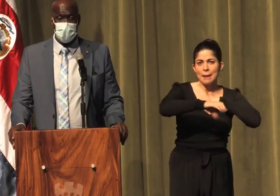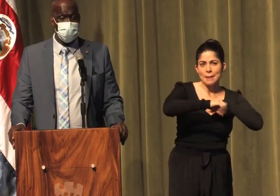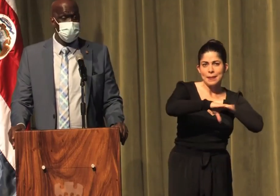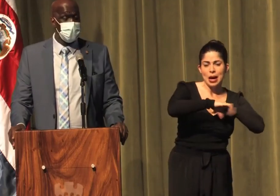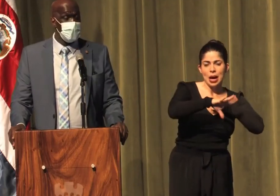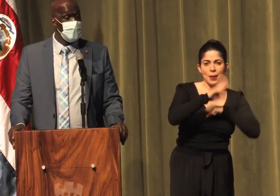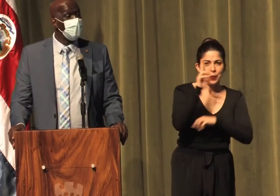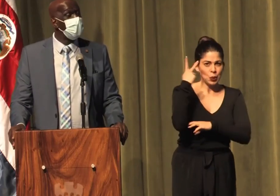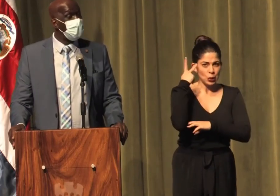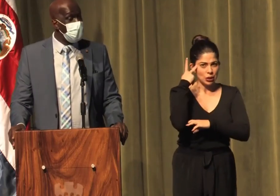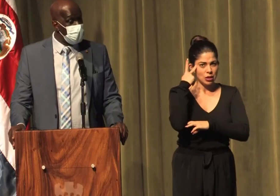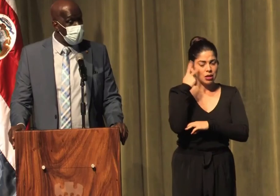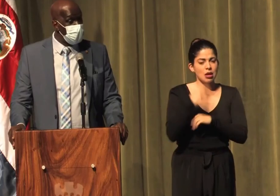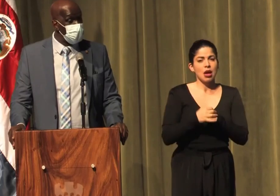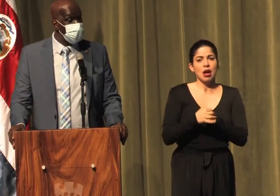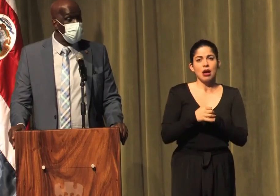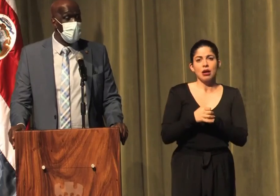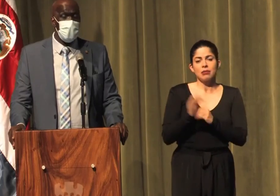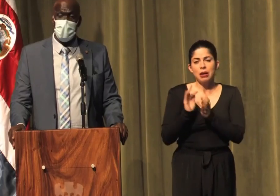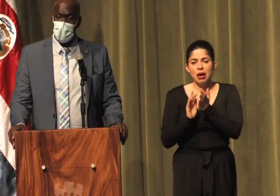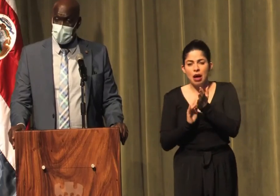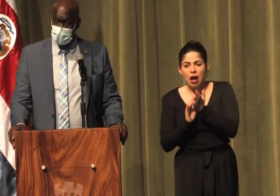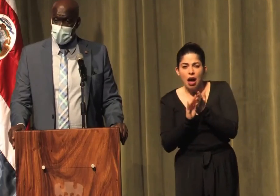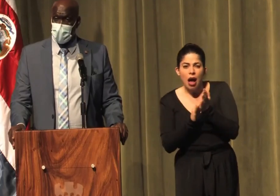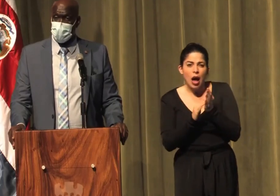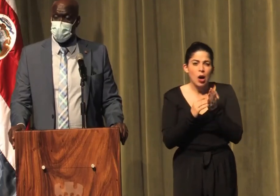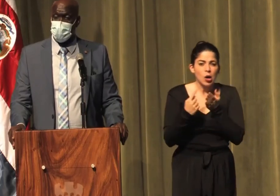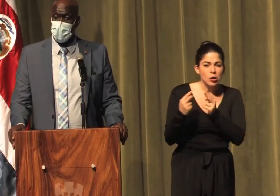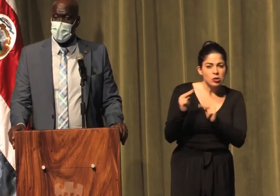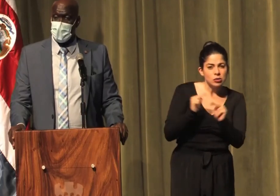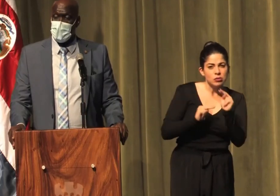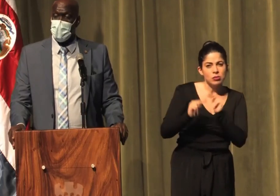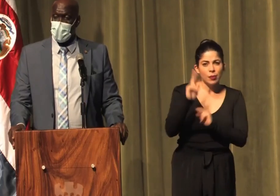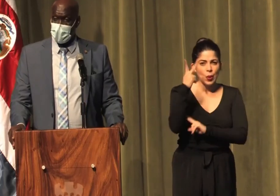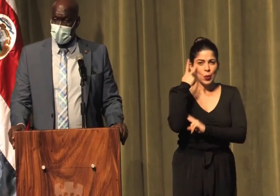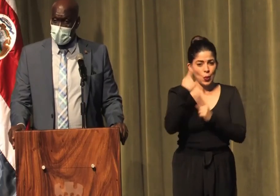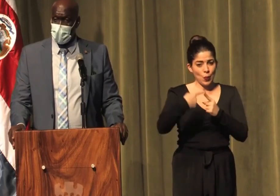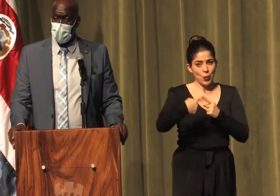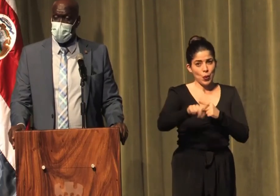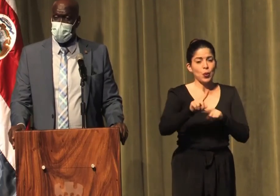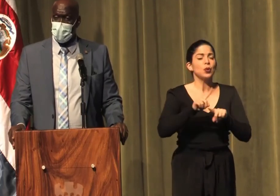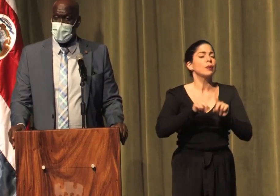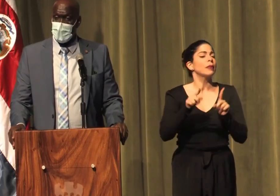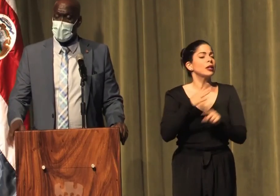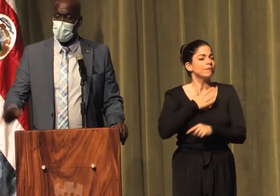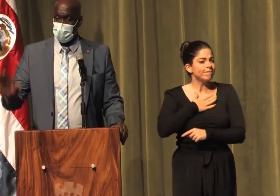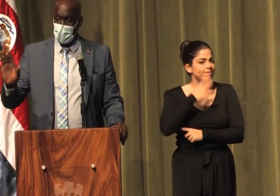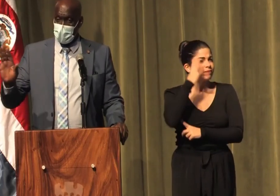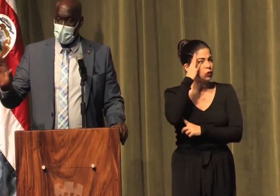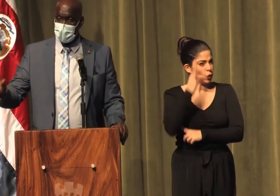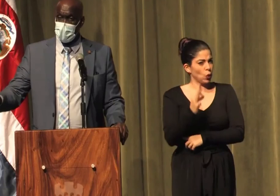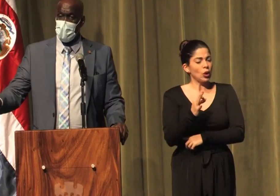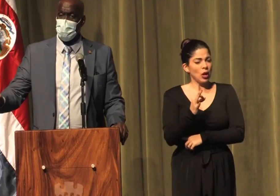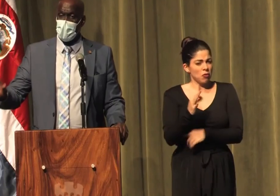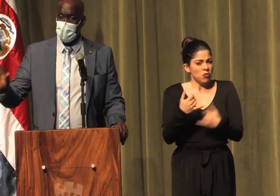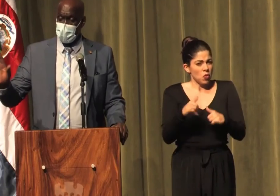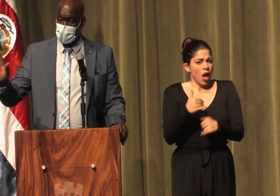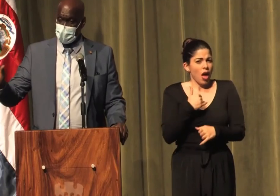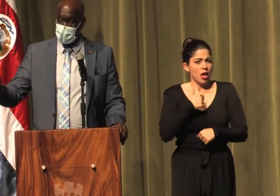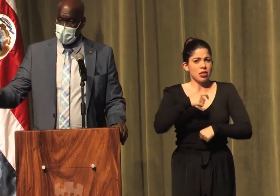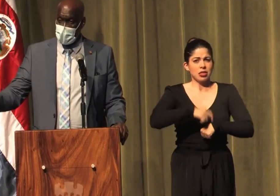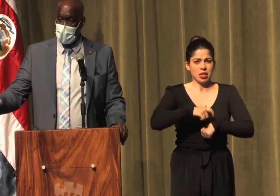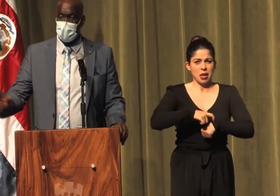política, de cálculos políticos, pero creo que todavía hay tiempo